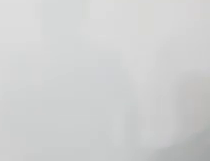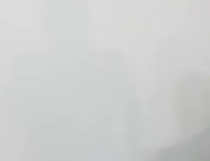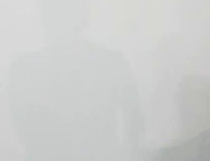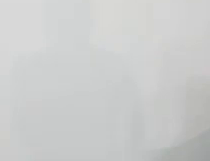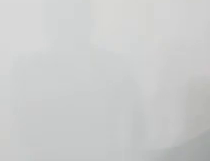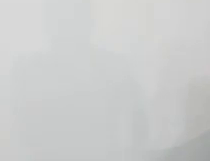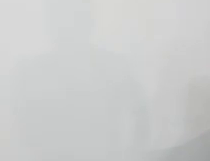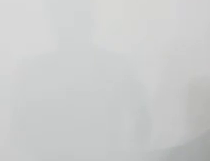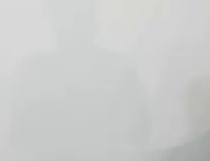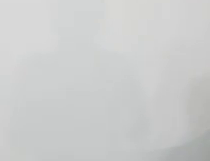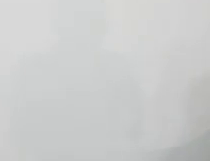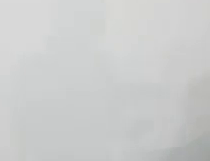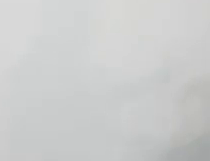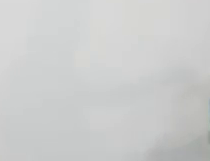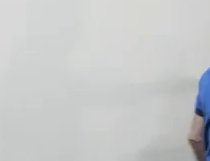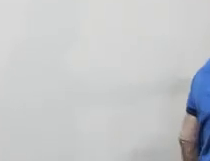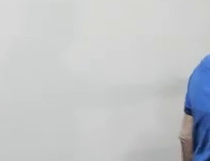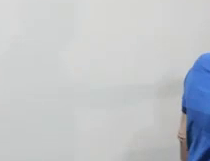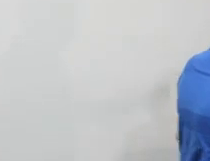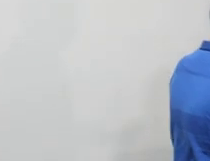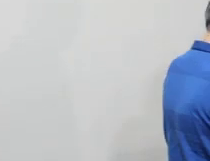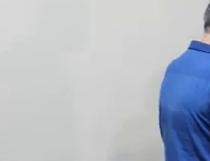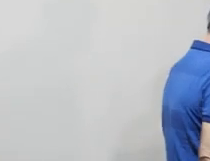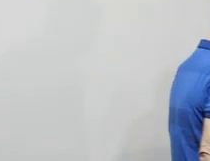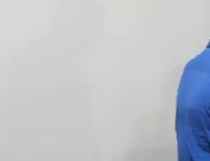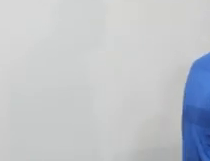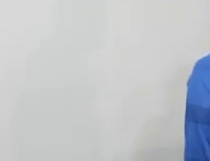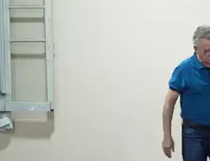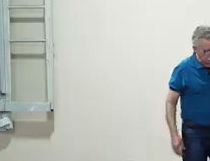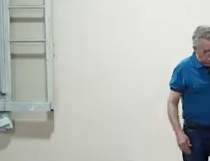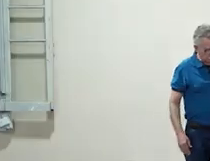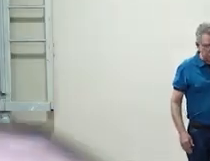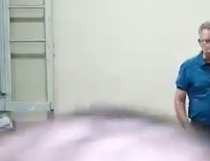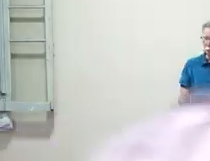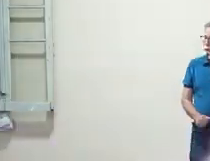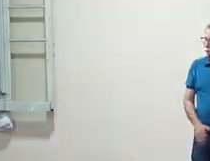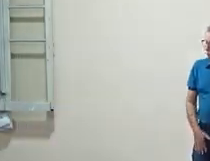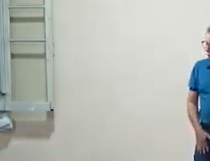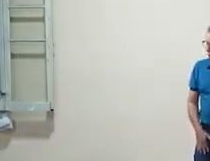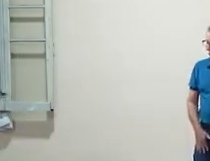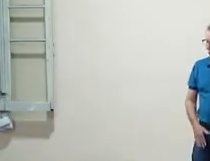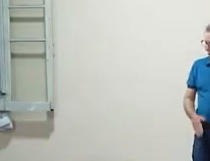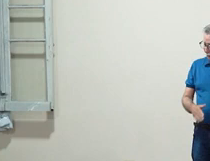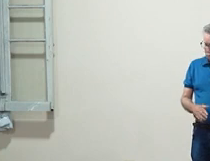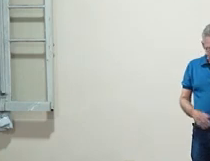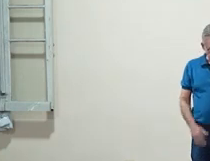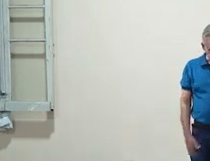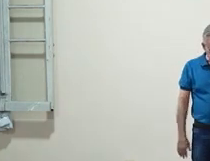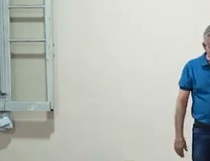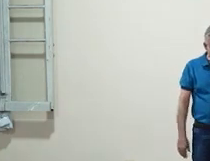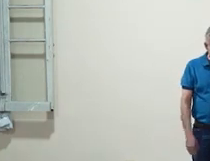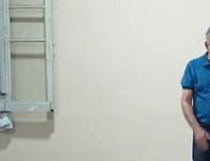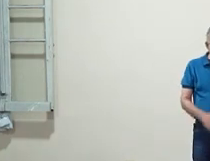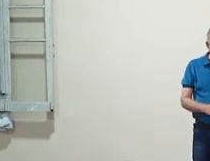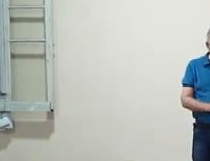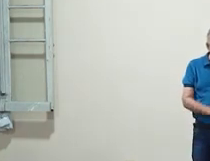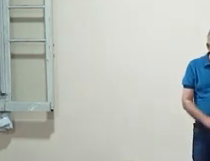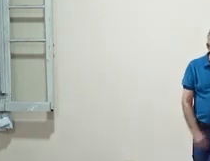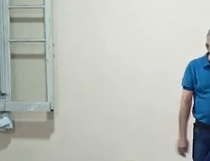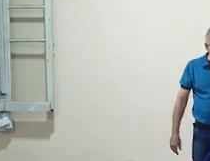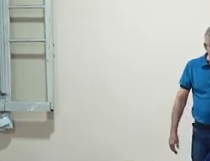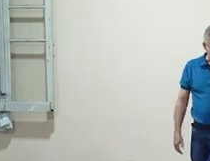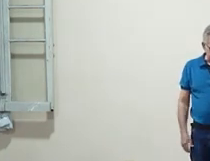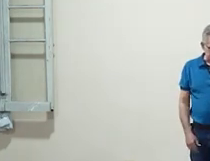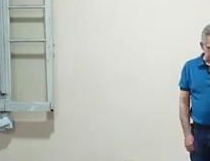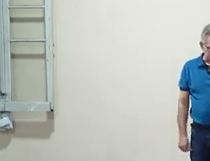Nós queremos, antes de iniciar, por favor, fiquem à vontade. Queremos convidar o senhor